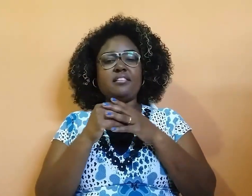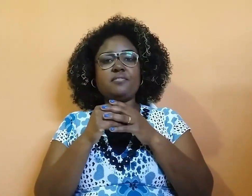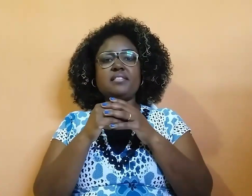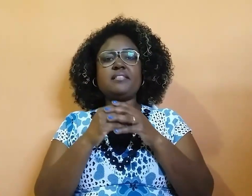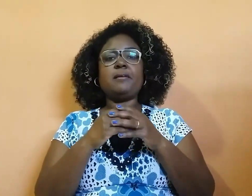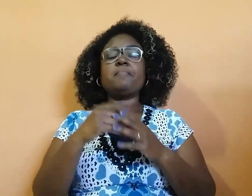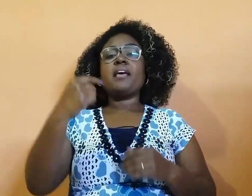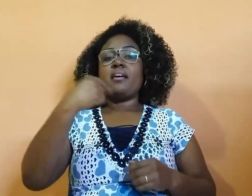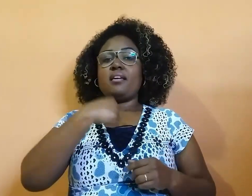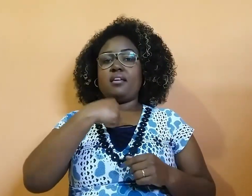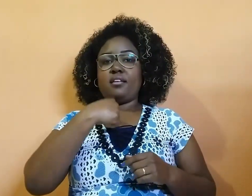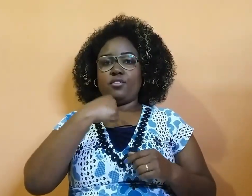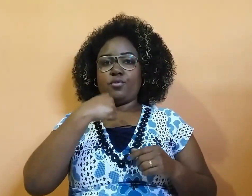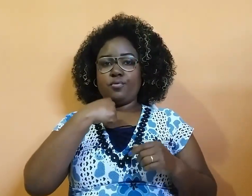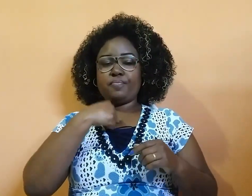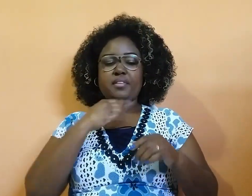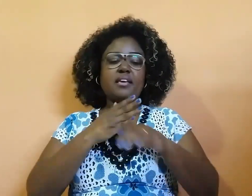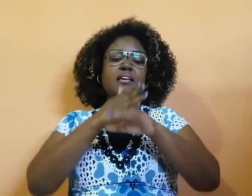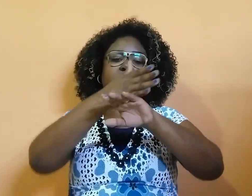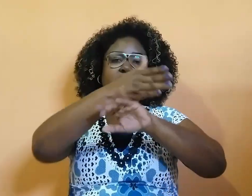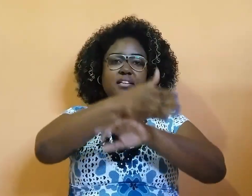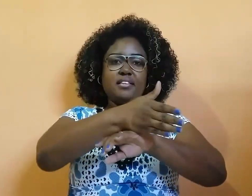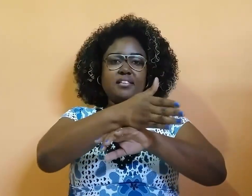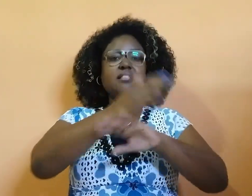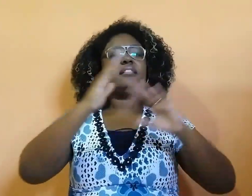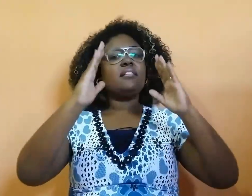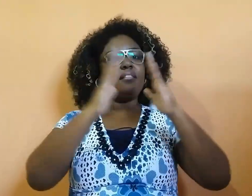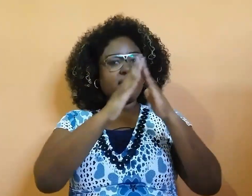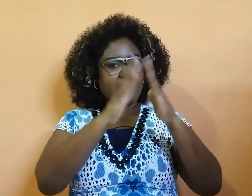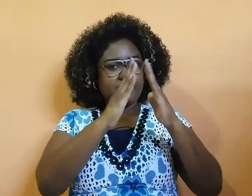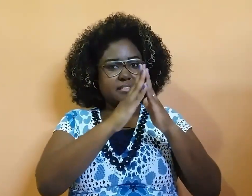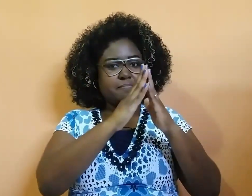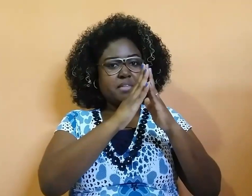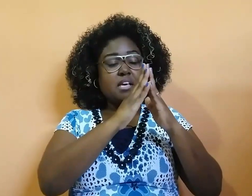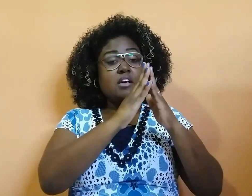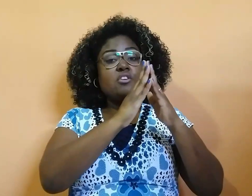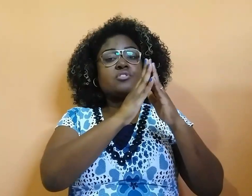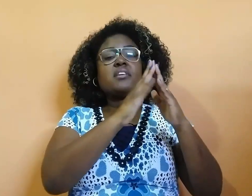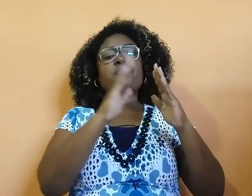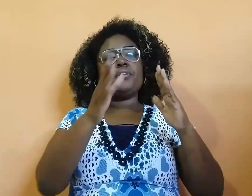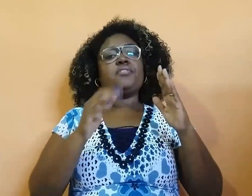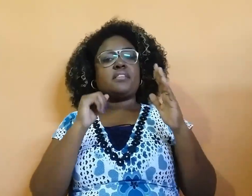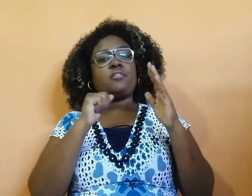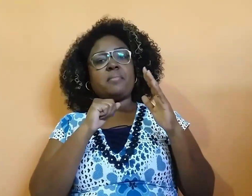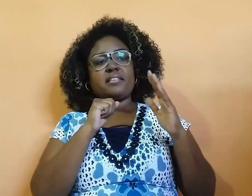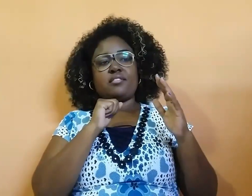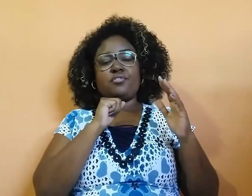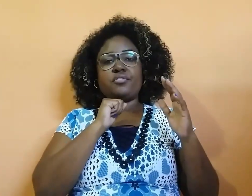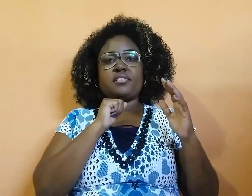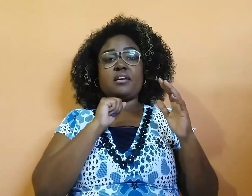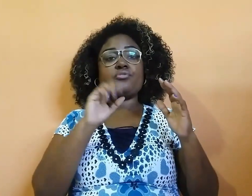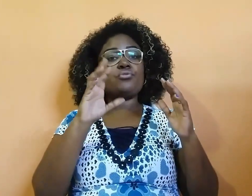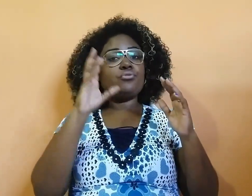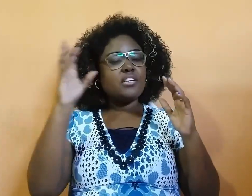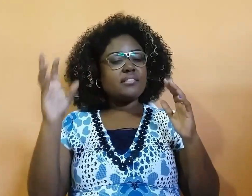seriam assim eu entrei em casa só que quando você começa a conversar o surto já